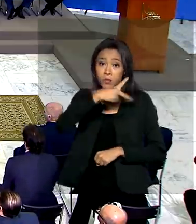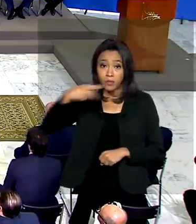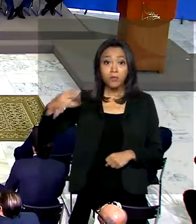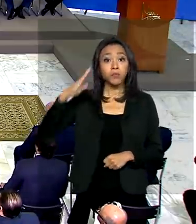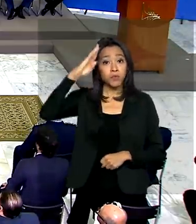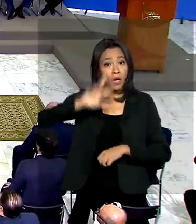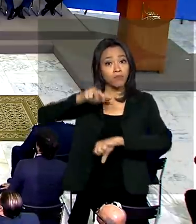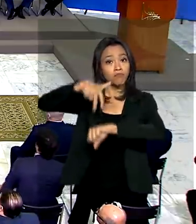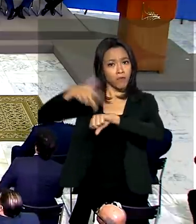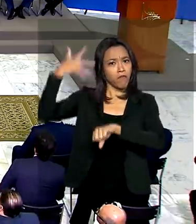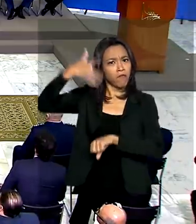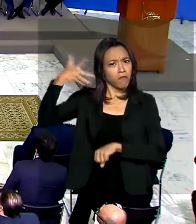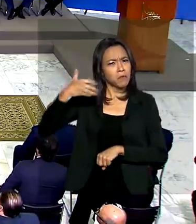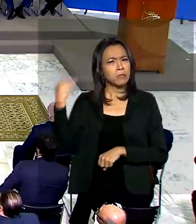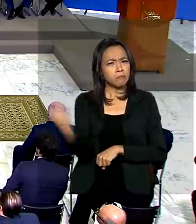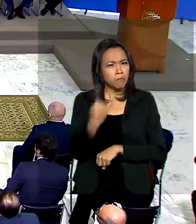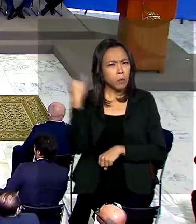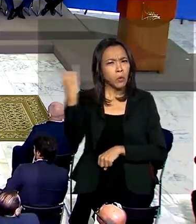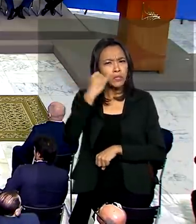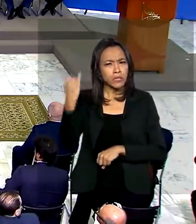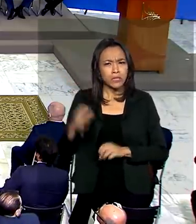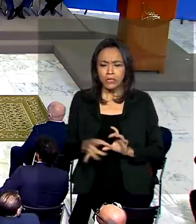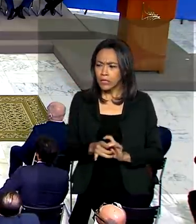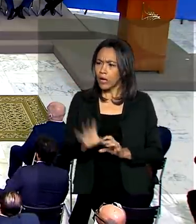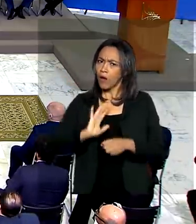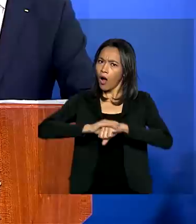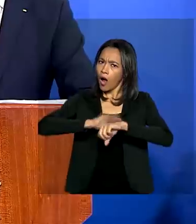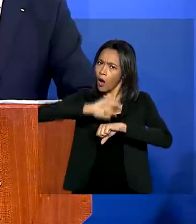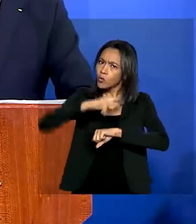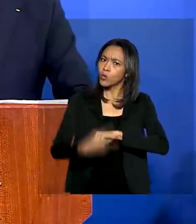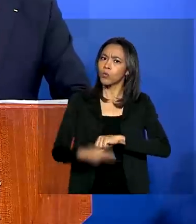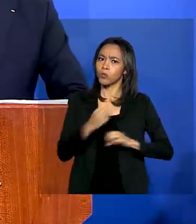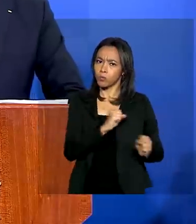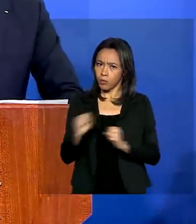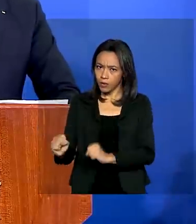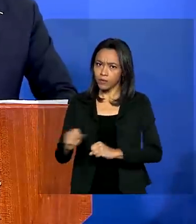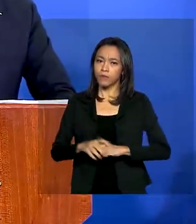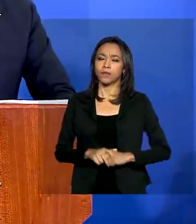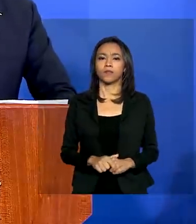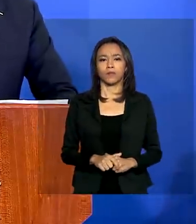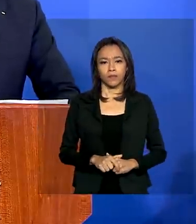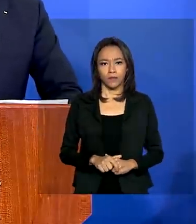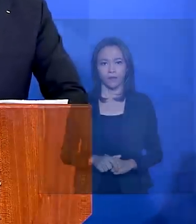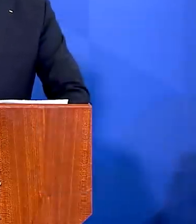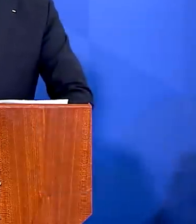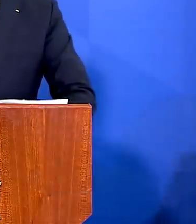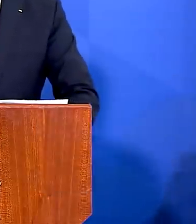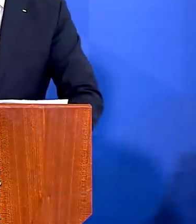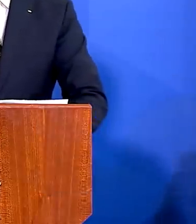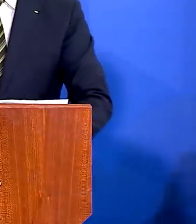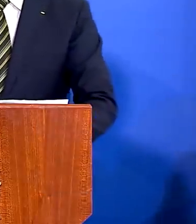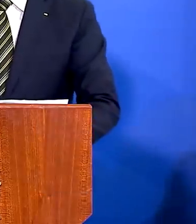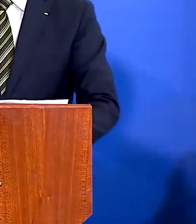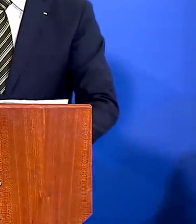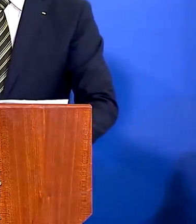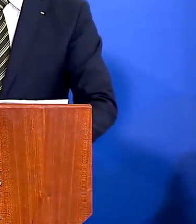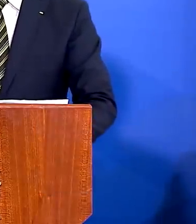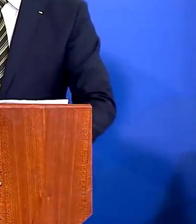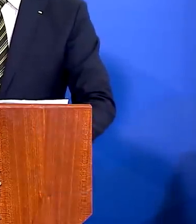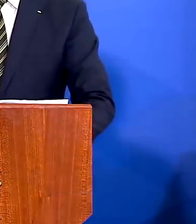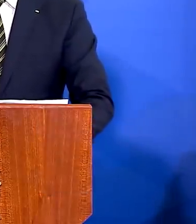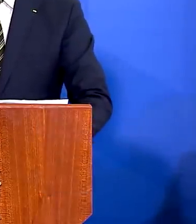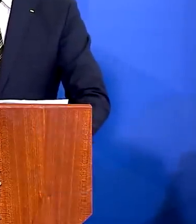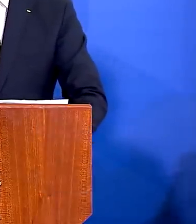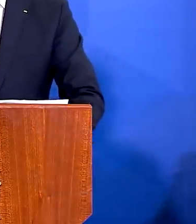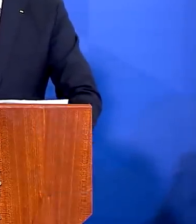falou da importância da independência entre os poderes não posso admitir que liguei